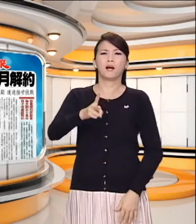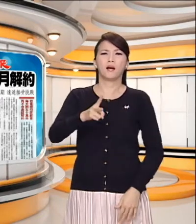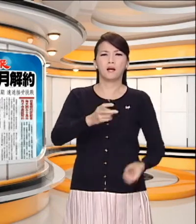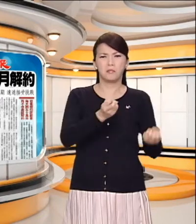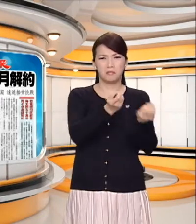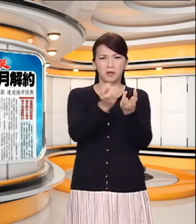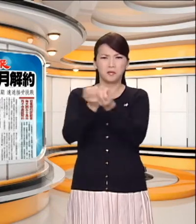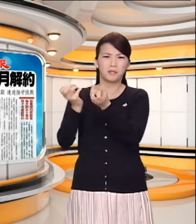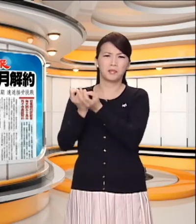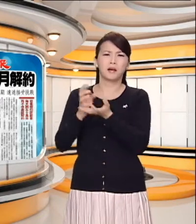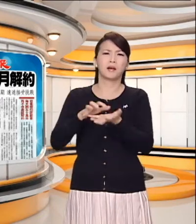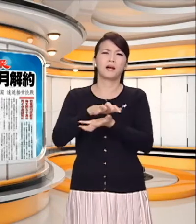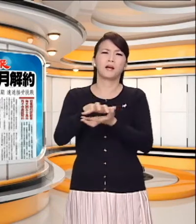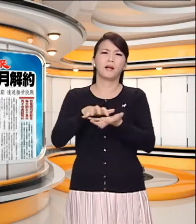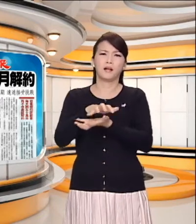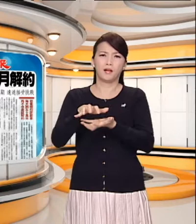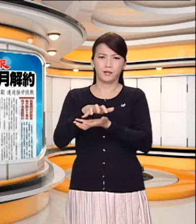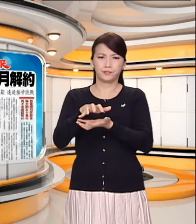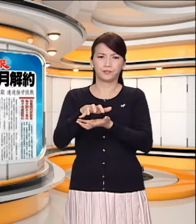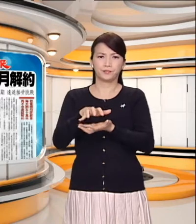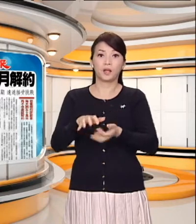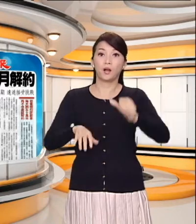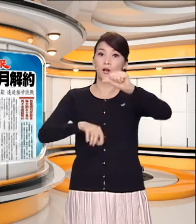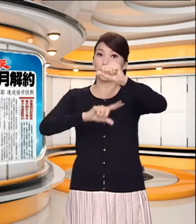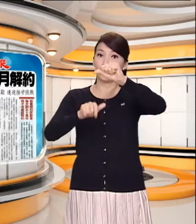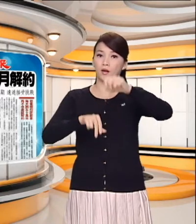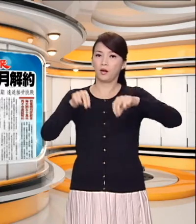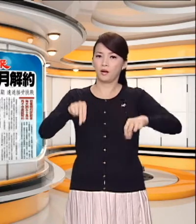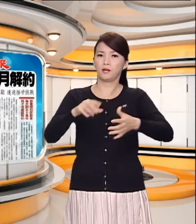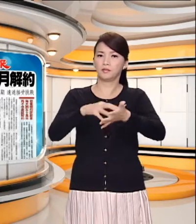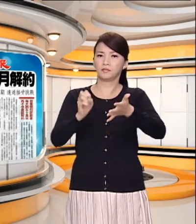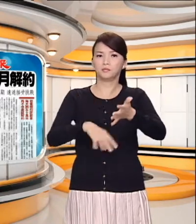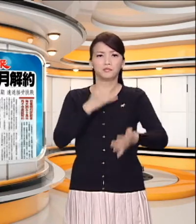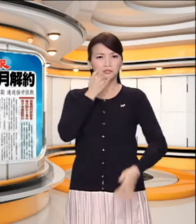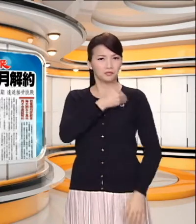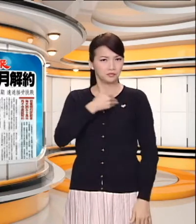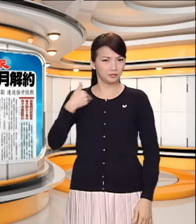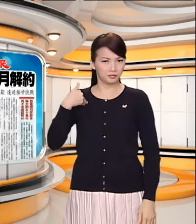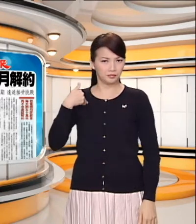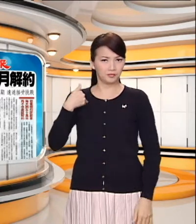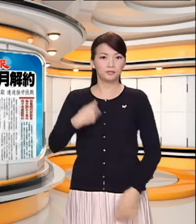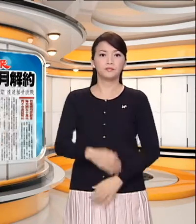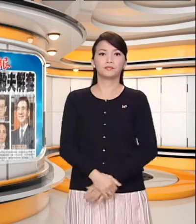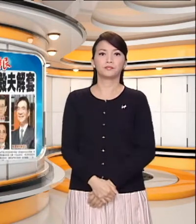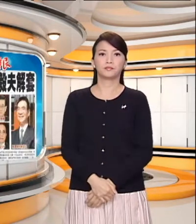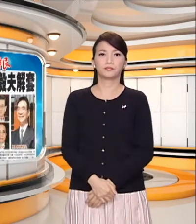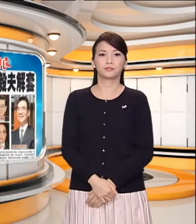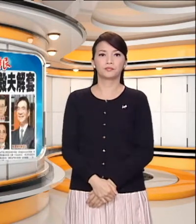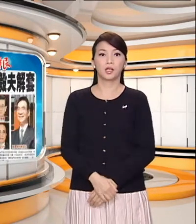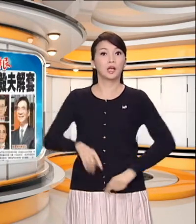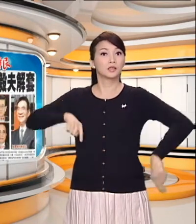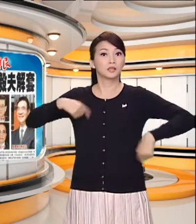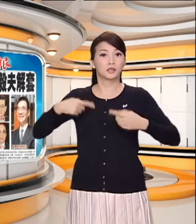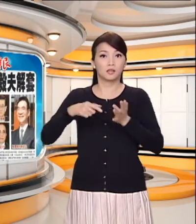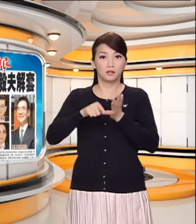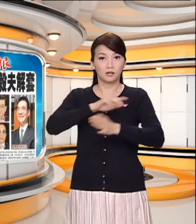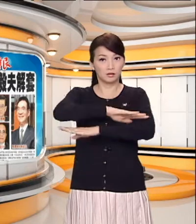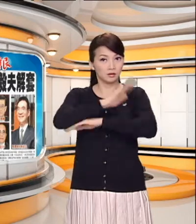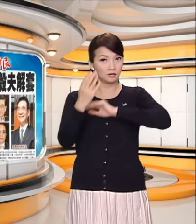快在五月解约。再来看到的是自由时报，军审法修法之